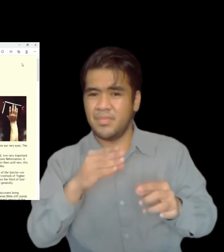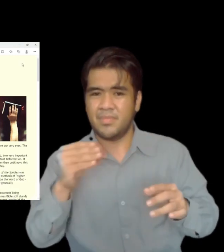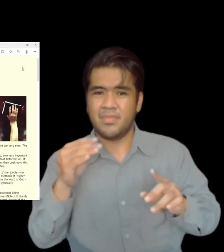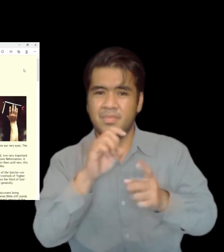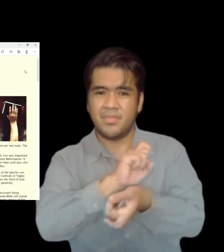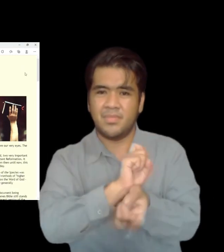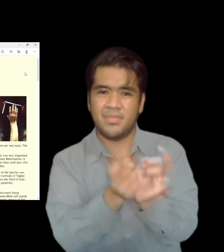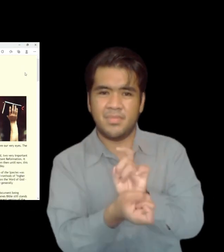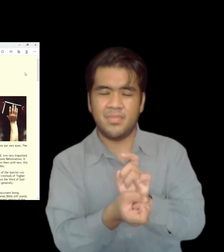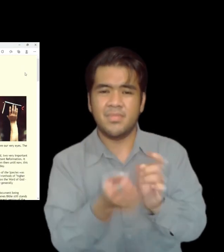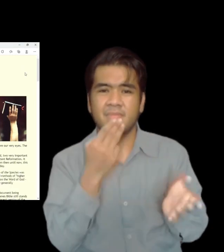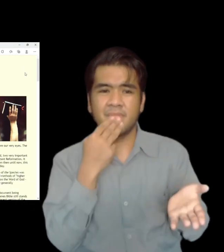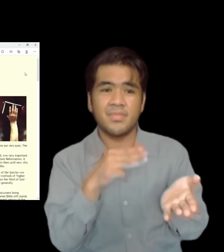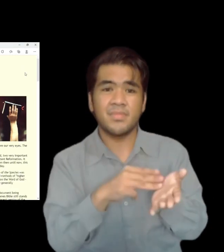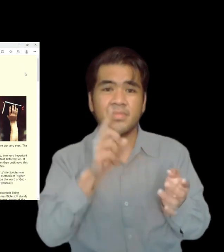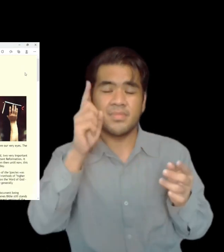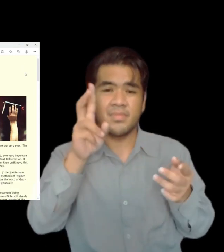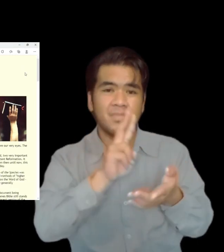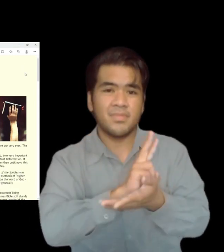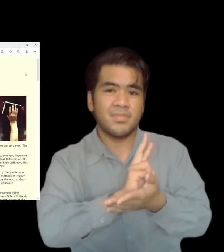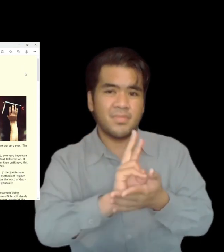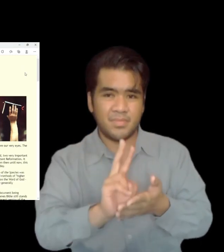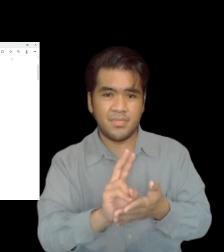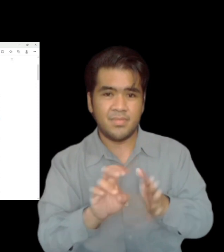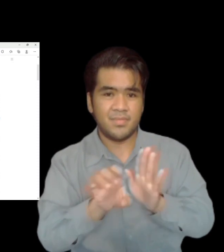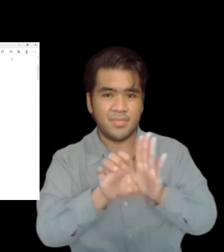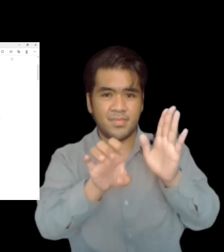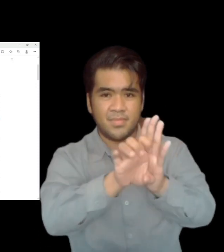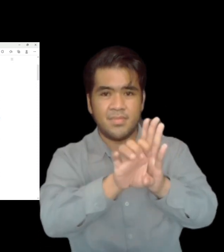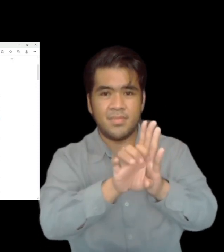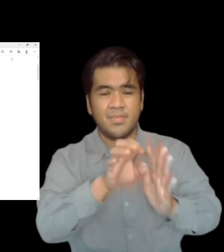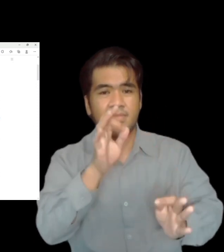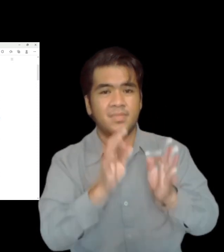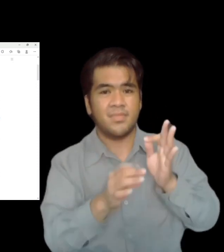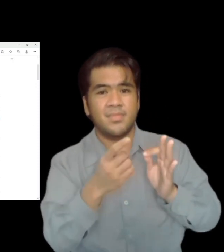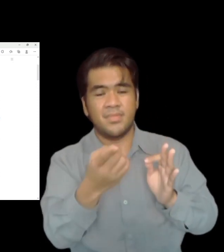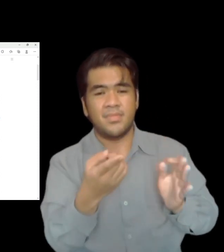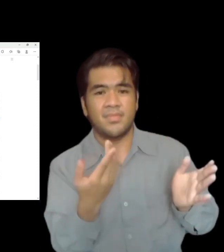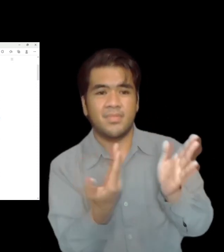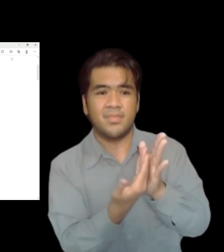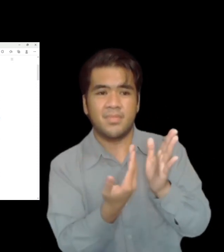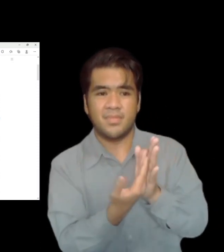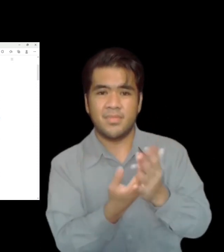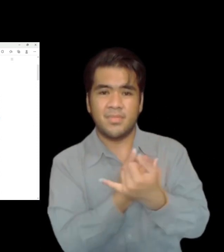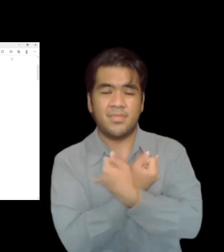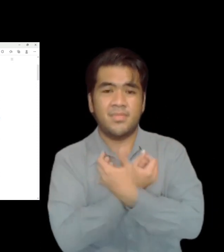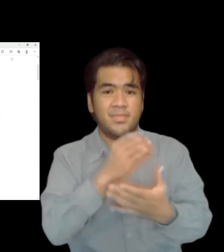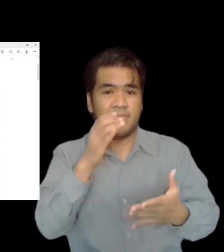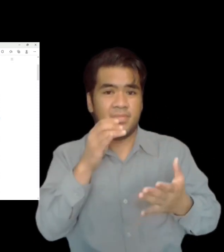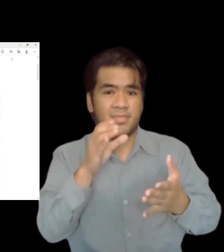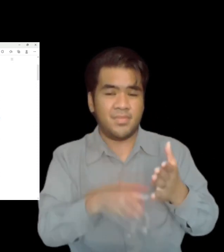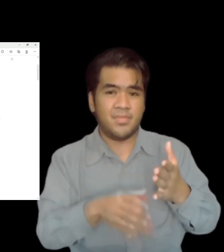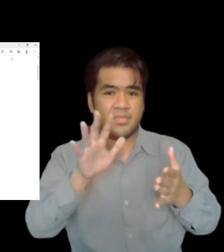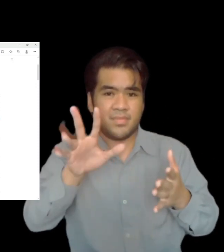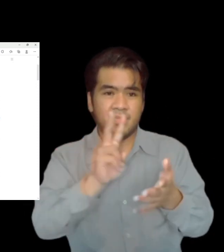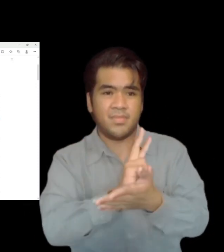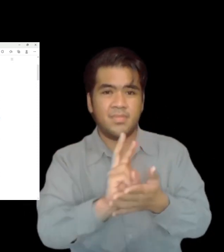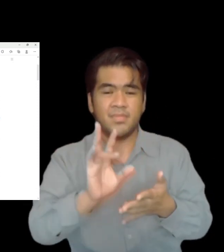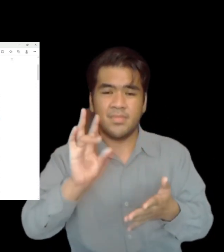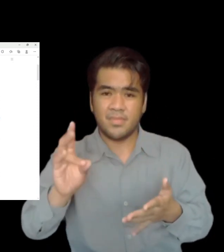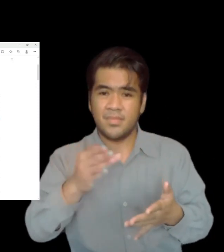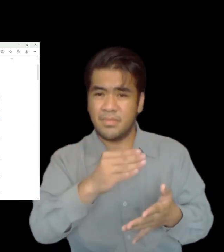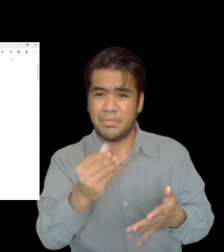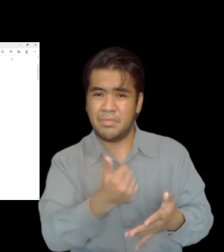ng mga salita upang magbago ang overall na mensahe ng isang berso. Bilang halimbawa, Kung ikukumpara ninyo ang 1 John chapter 5